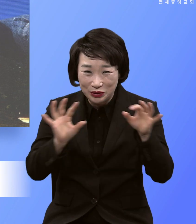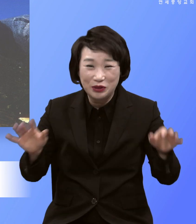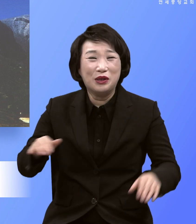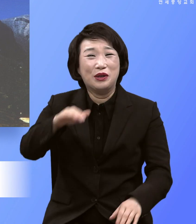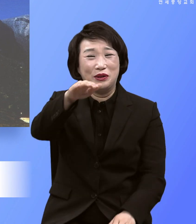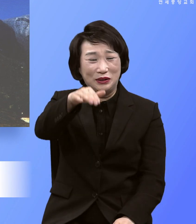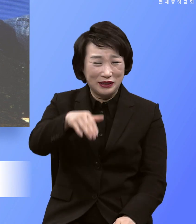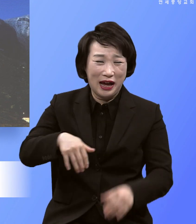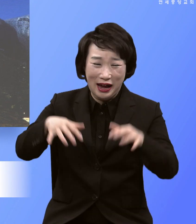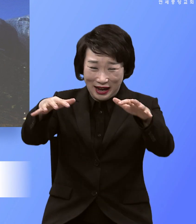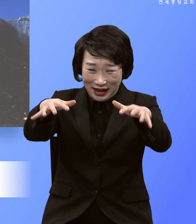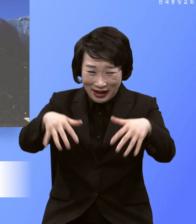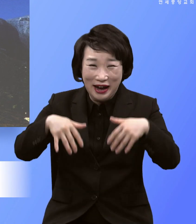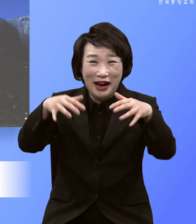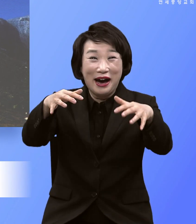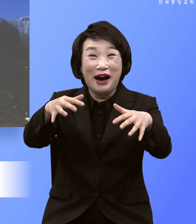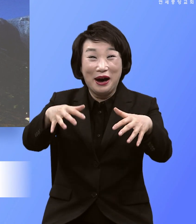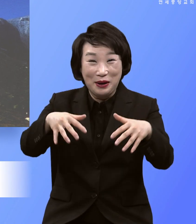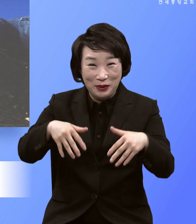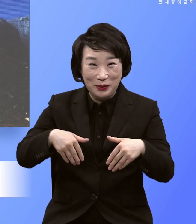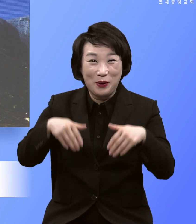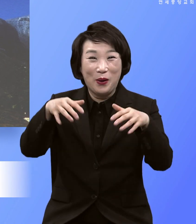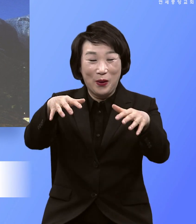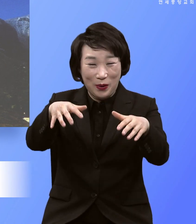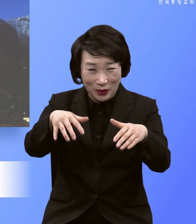어느 누구나